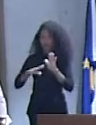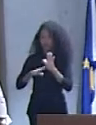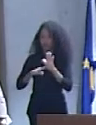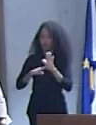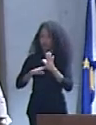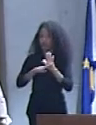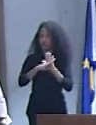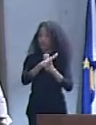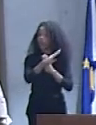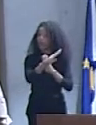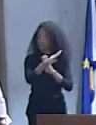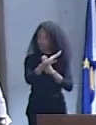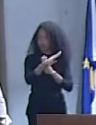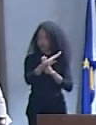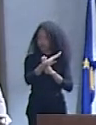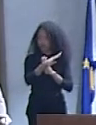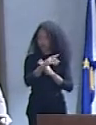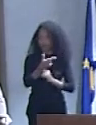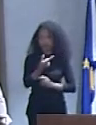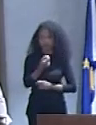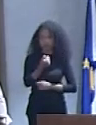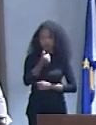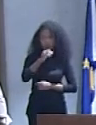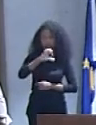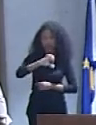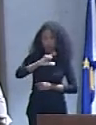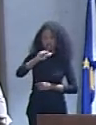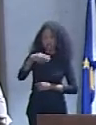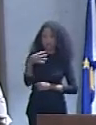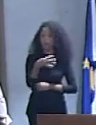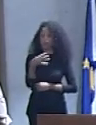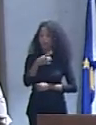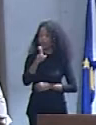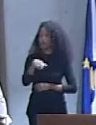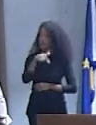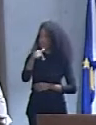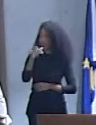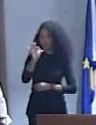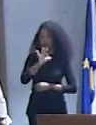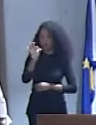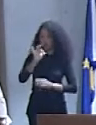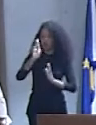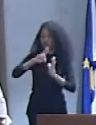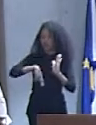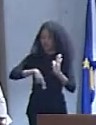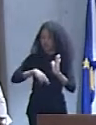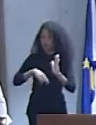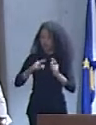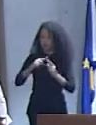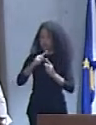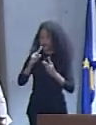Em 2019, 44,7% dos benefícios rurais eram indeferidos. Em